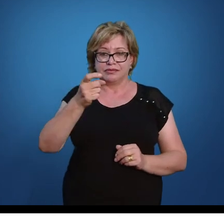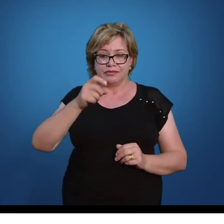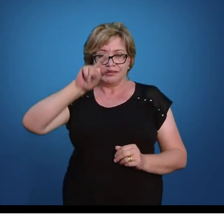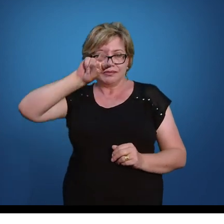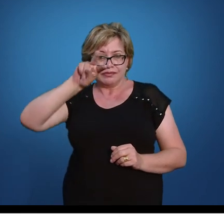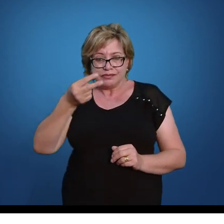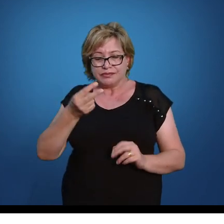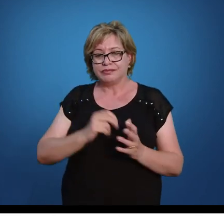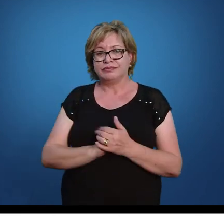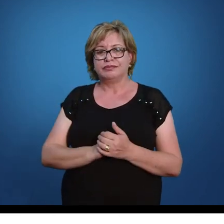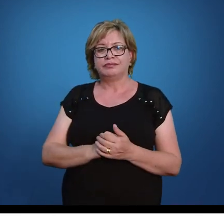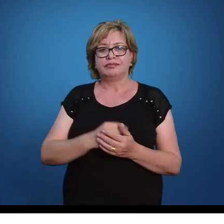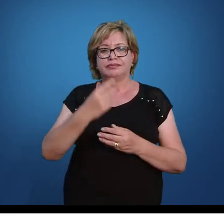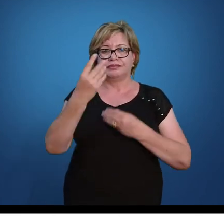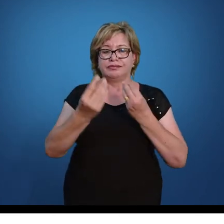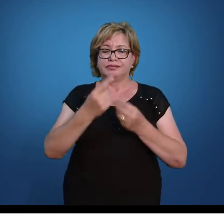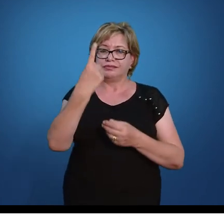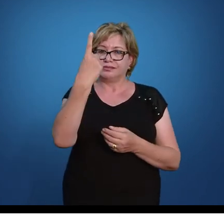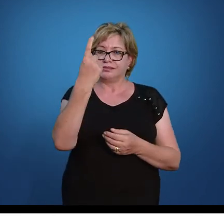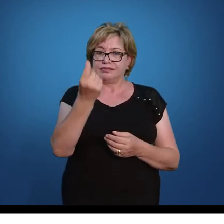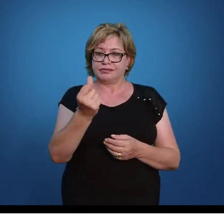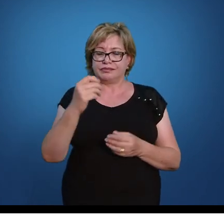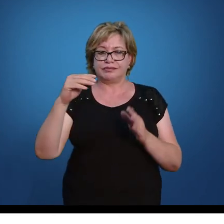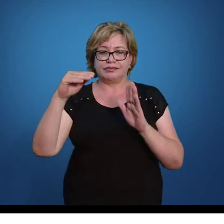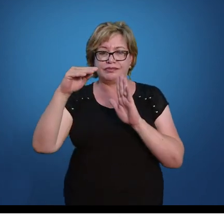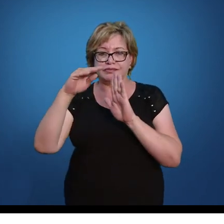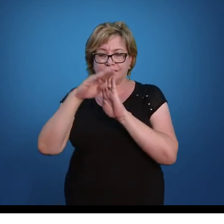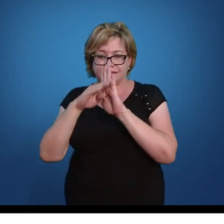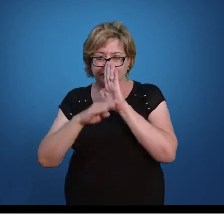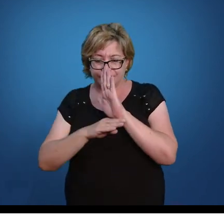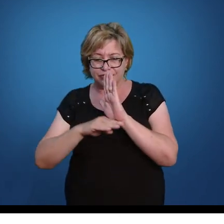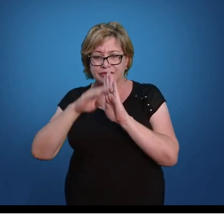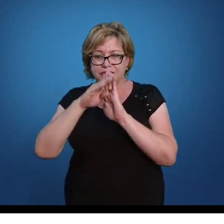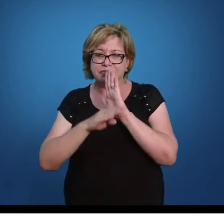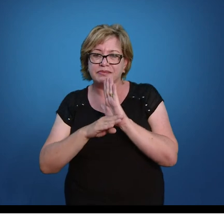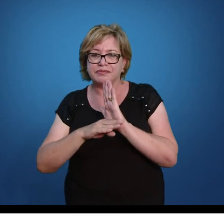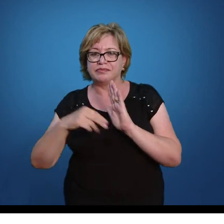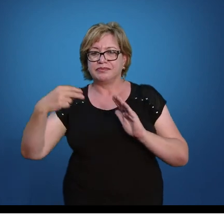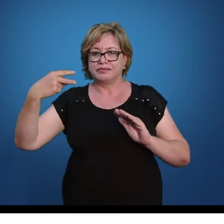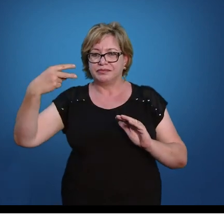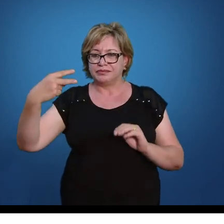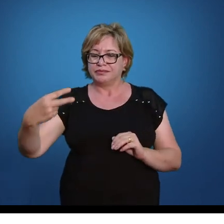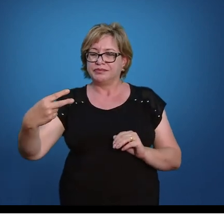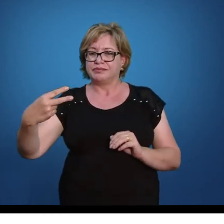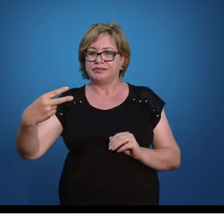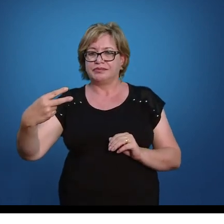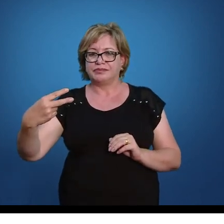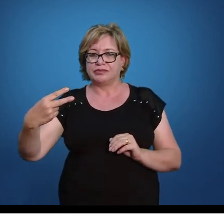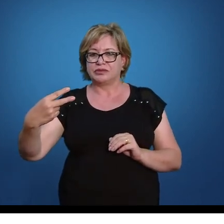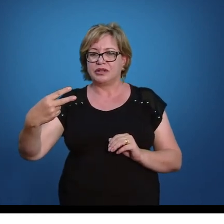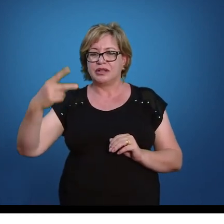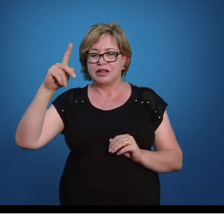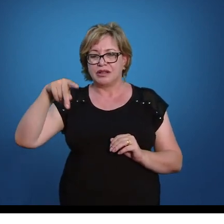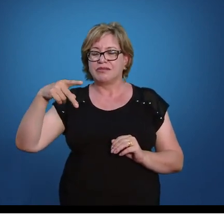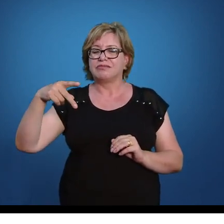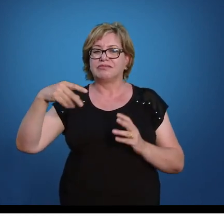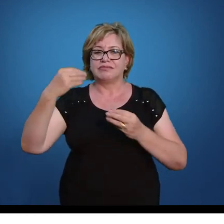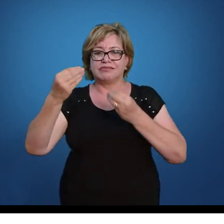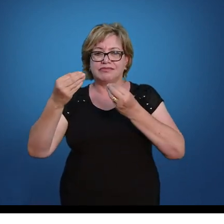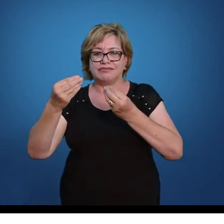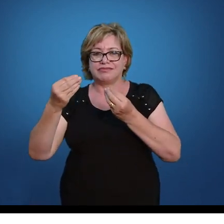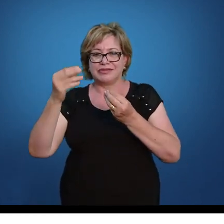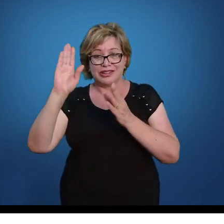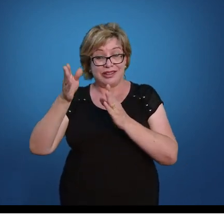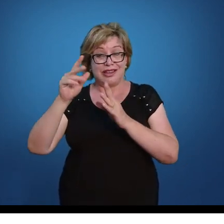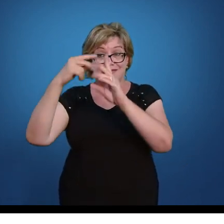duas linhas eu vou ter o nosso 16 só que agora eu já usei a adição vou usar a